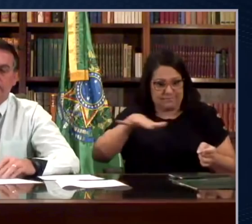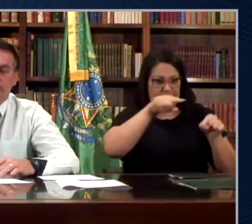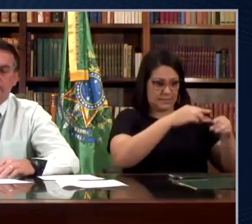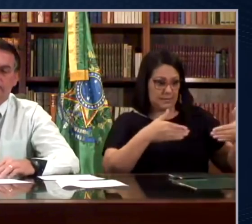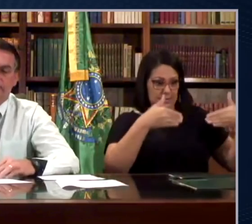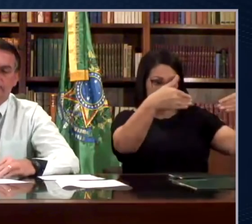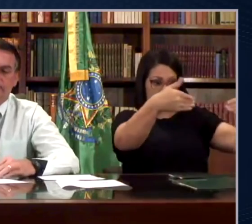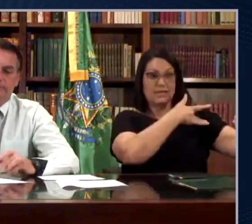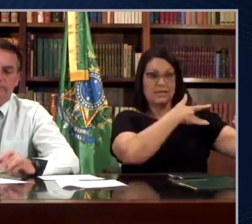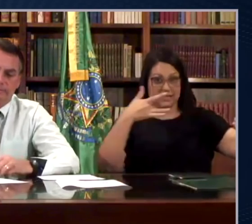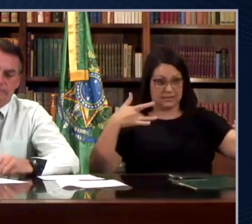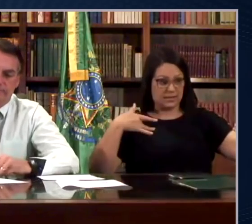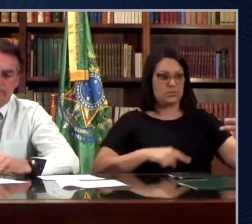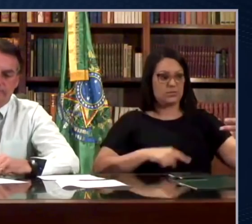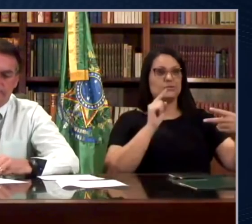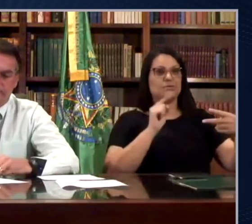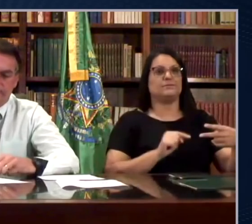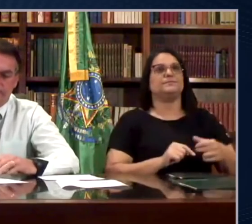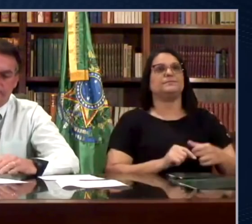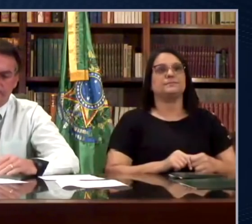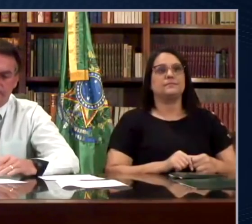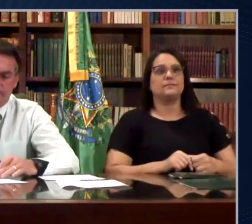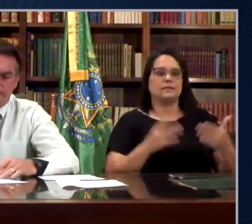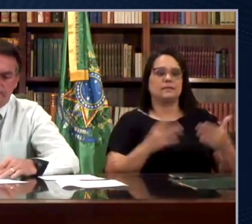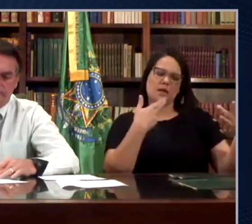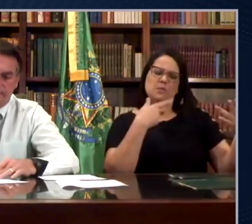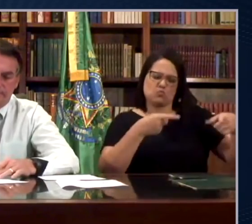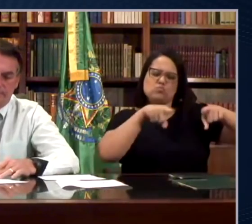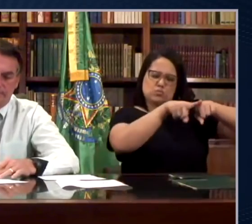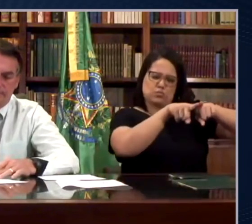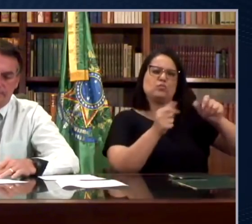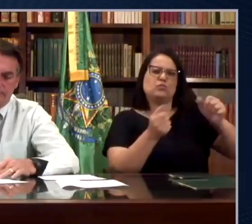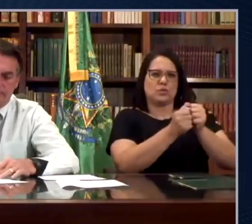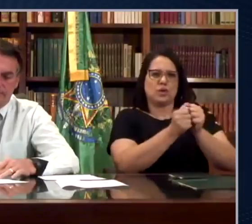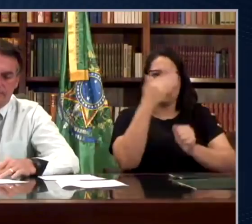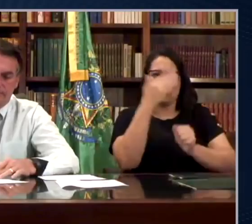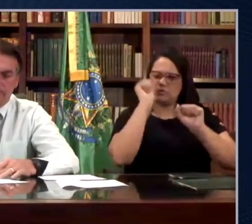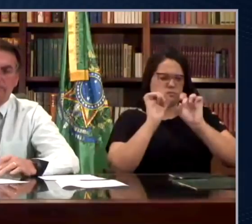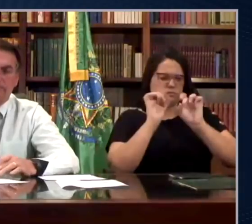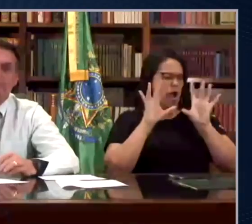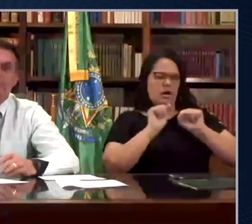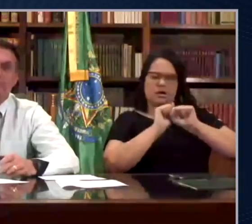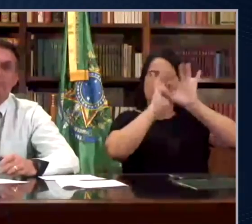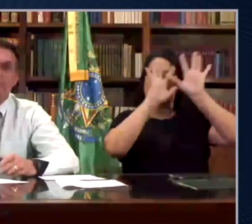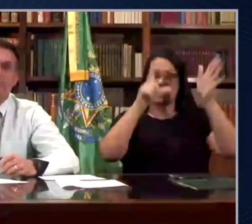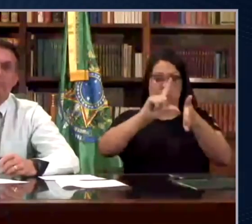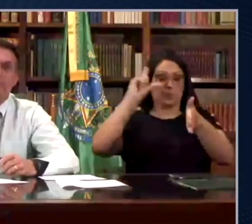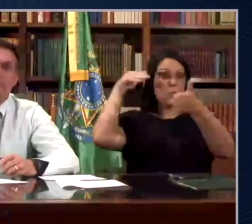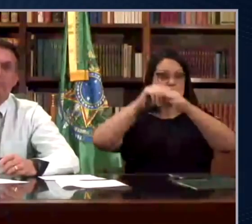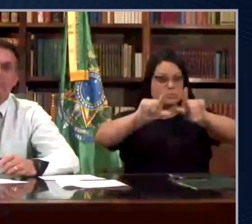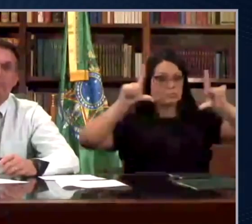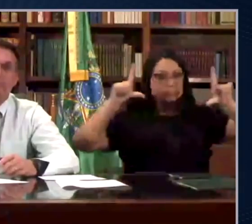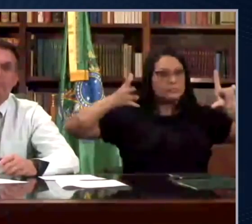saúde, e ali o senhor considera paralelo, eu entendi muito bem a sua mensagem no último pronunciamento oficial, a